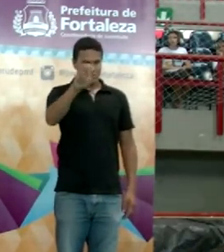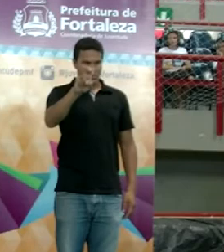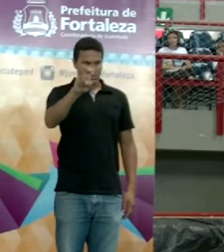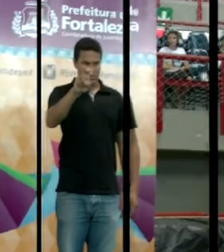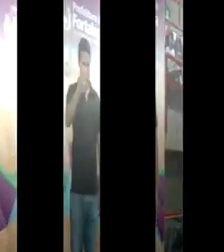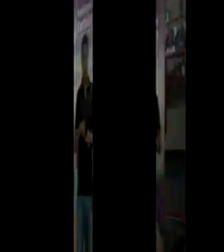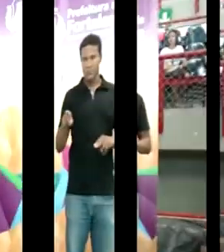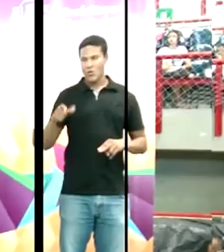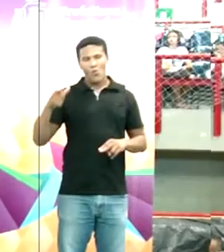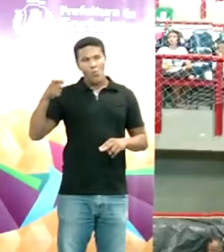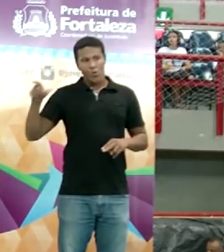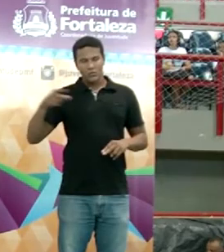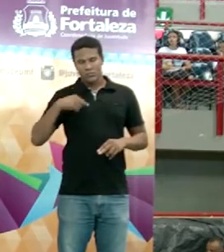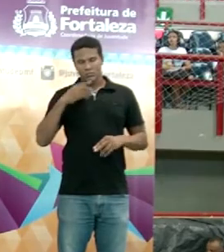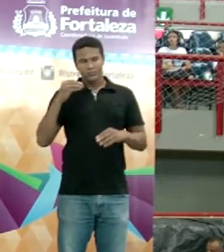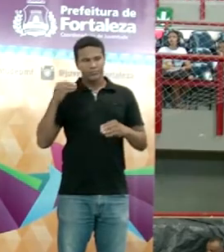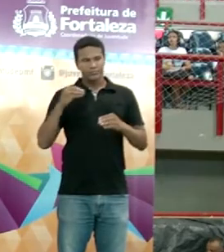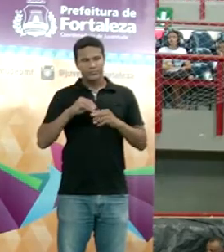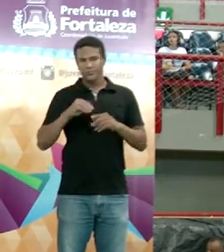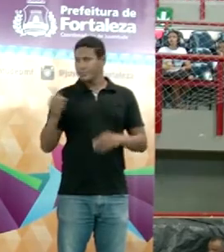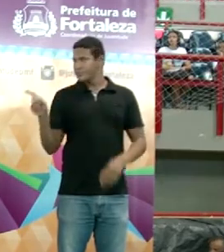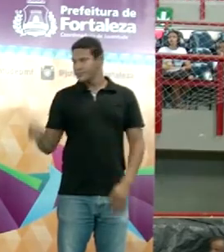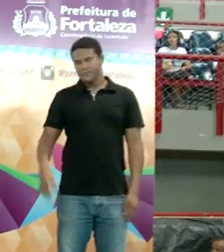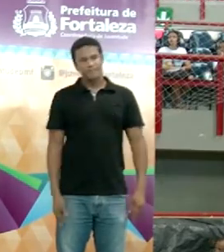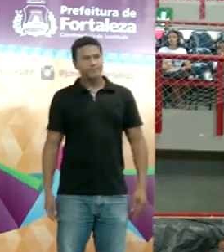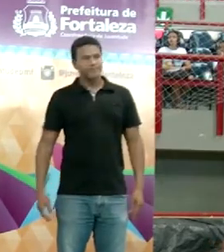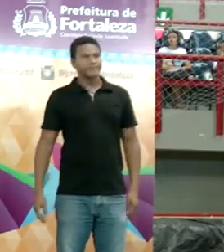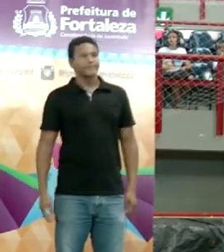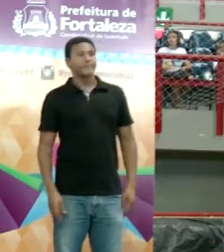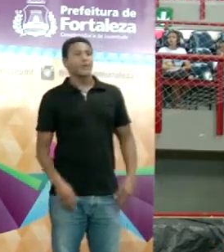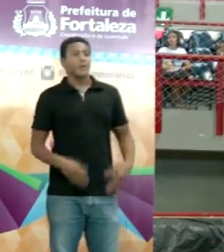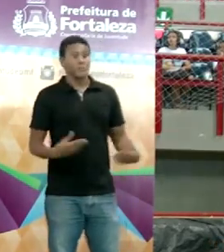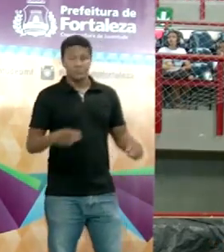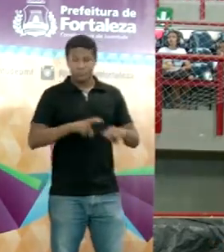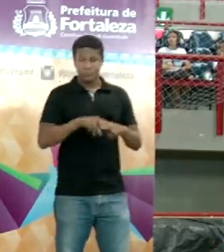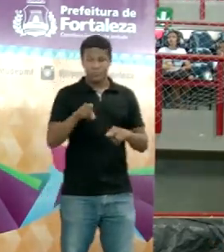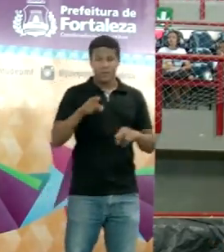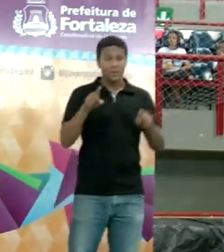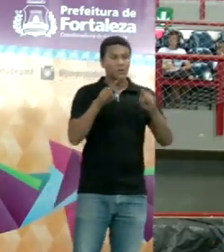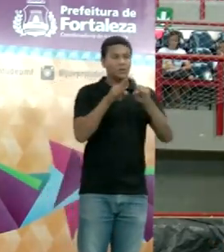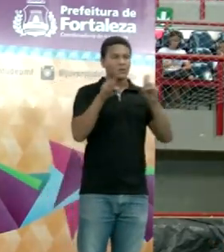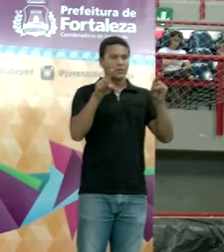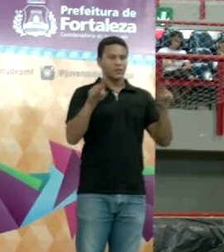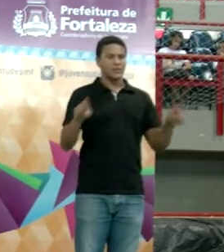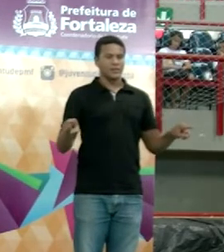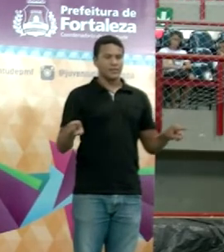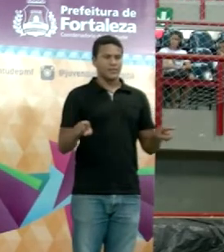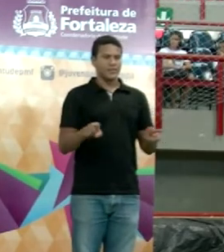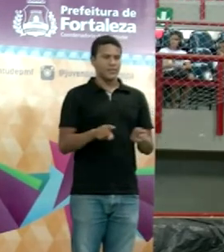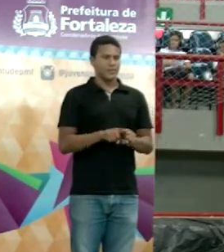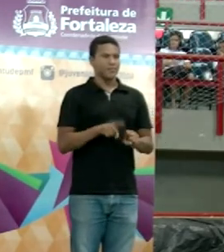bases e me deu a diagonal. Como é que a gente faz para calcular a área de um trapézio?